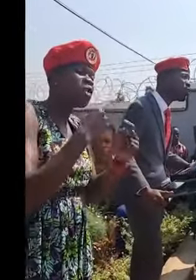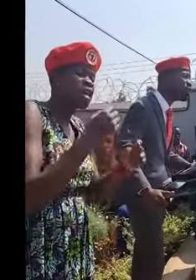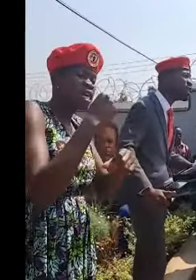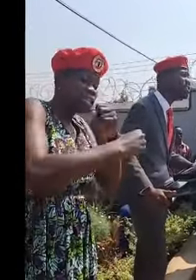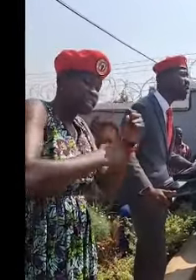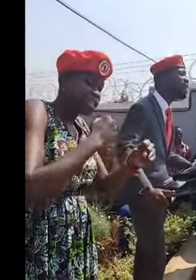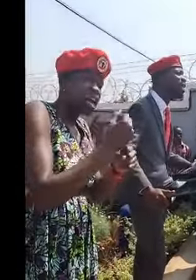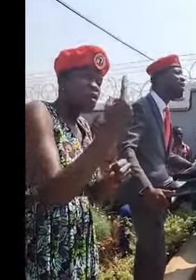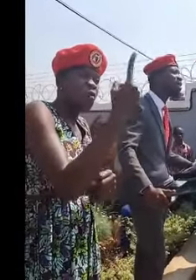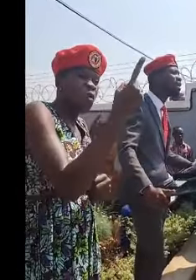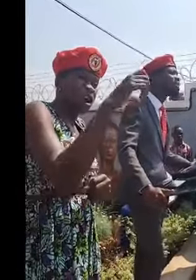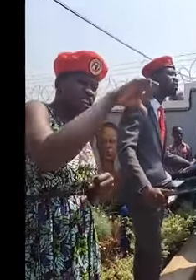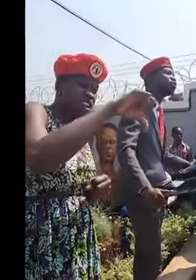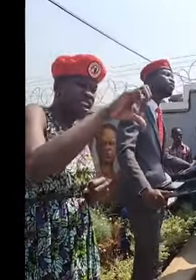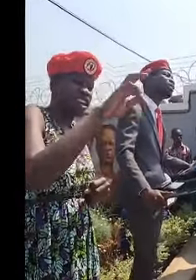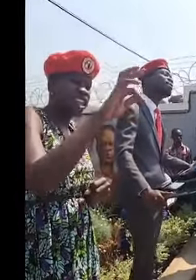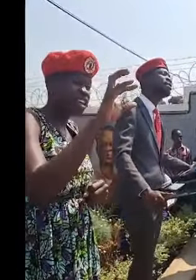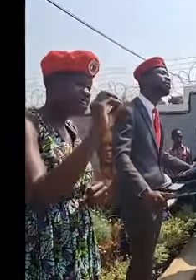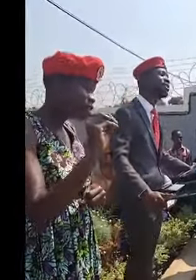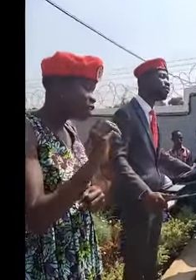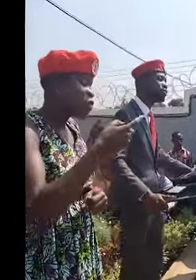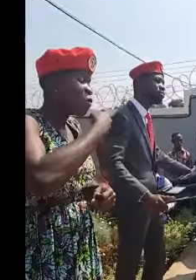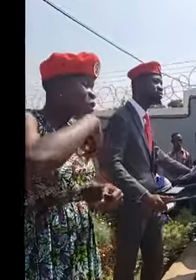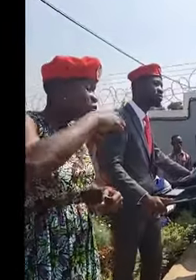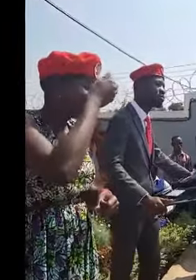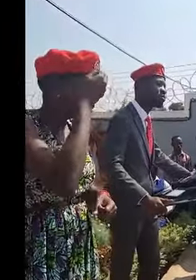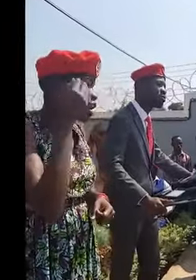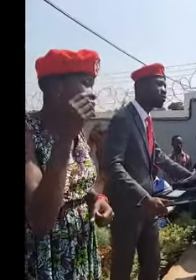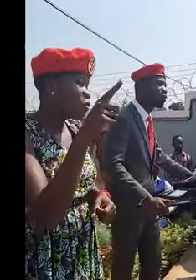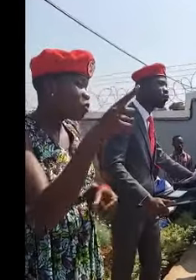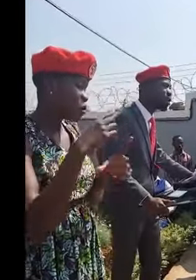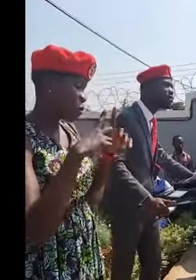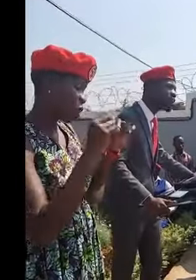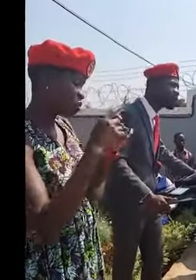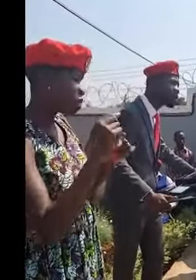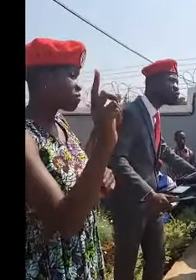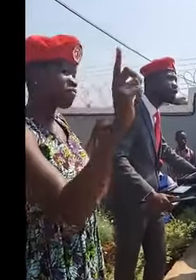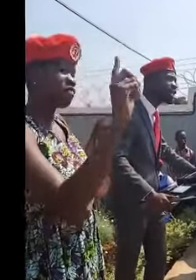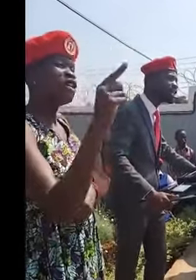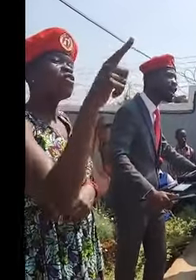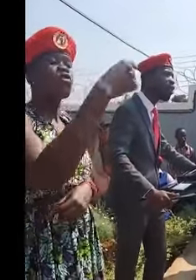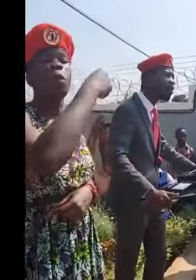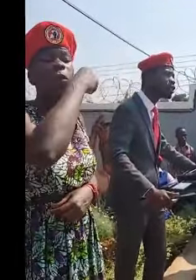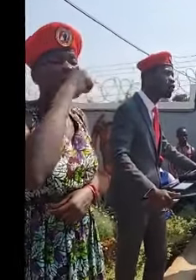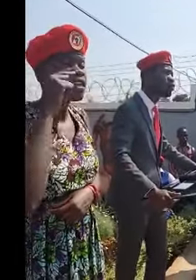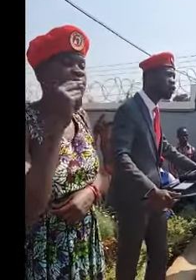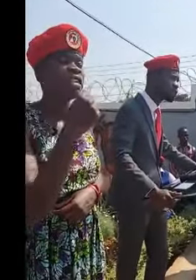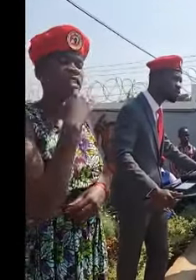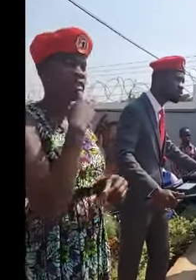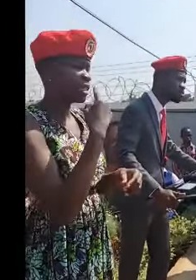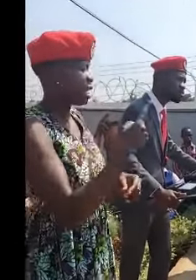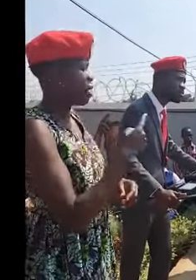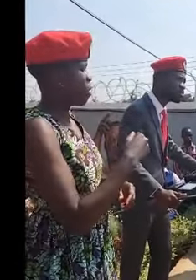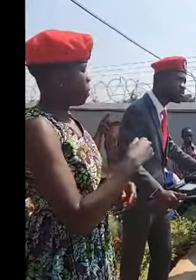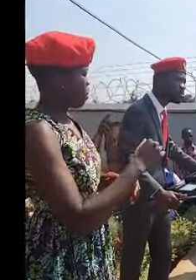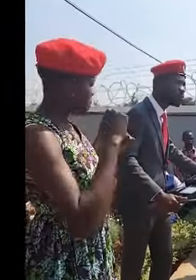gwa 1980 naye ffe tetwerabidde ssebo gwe Museveni wateeka Obote ku